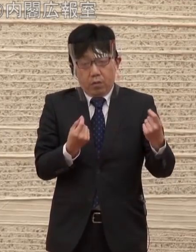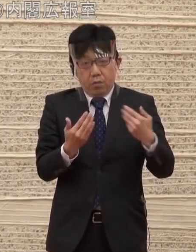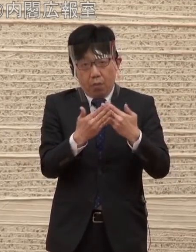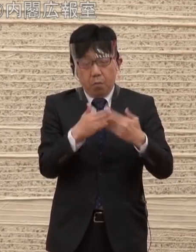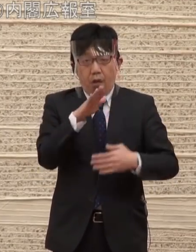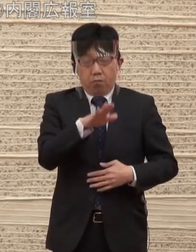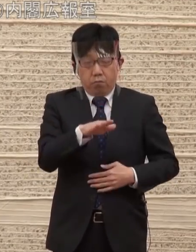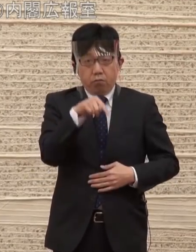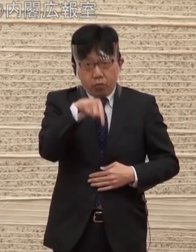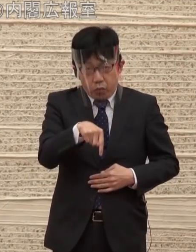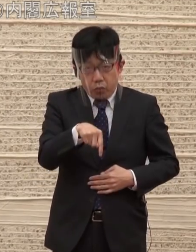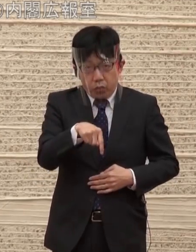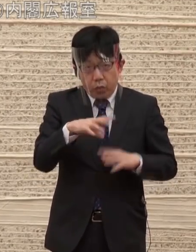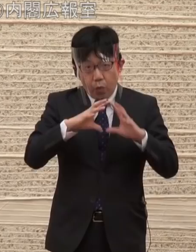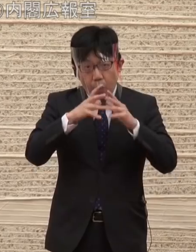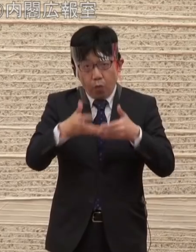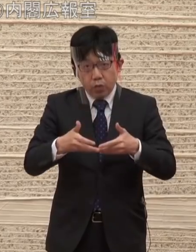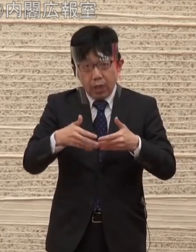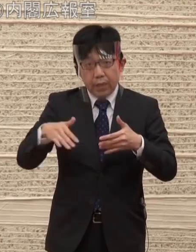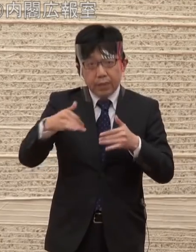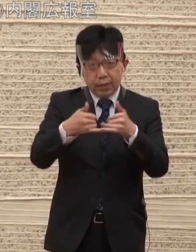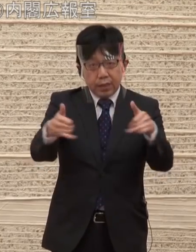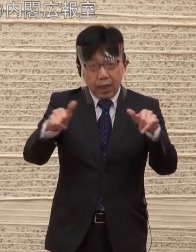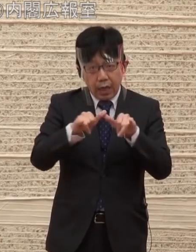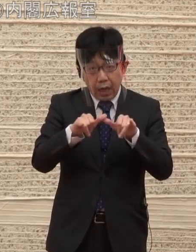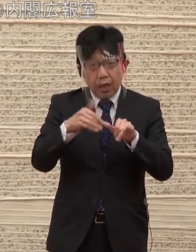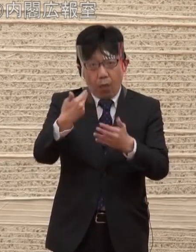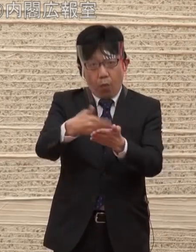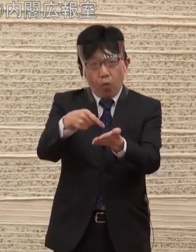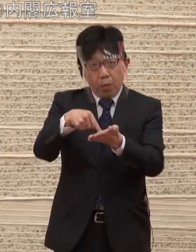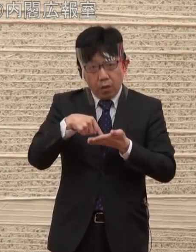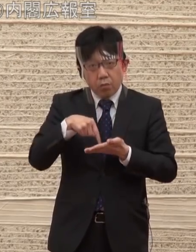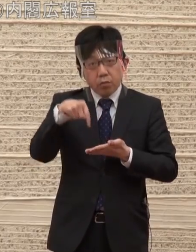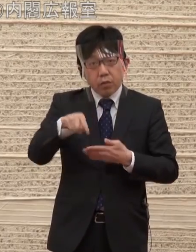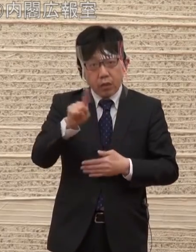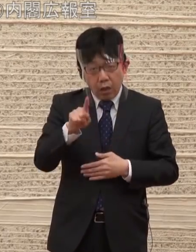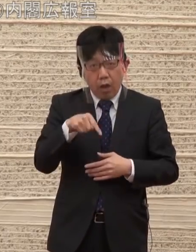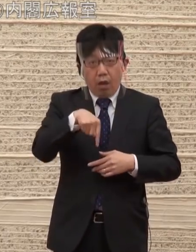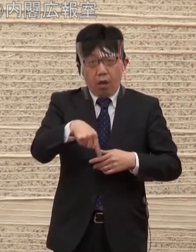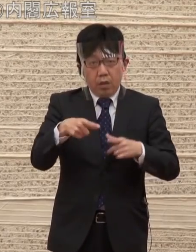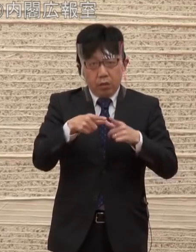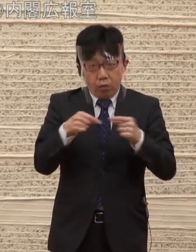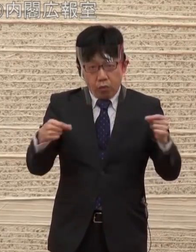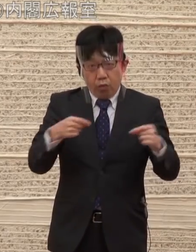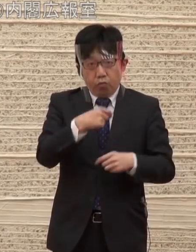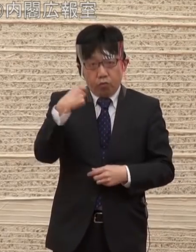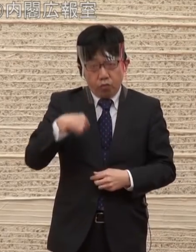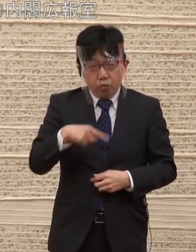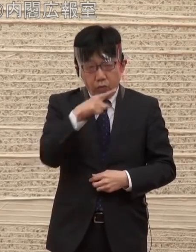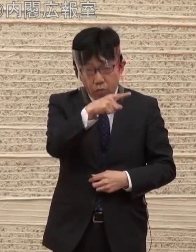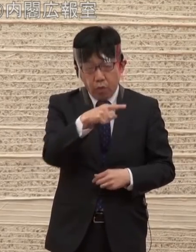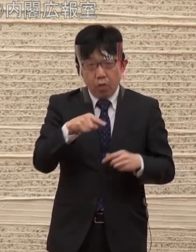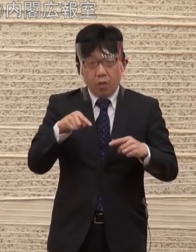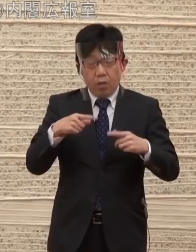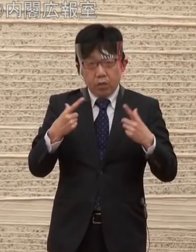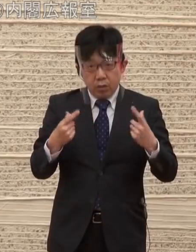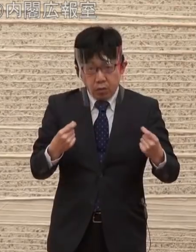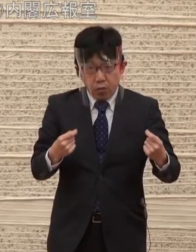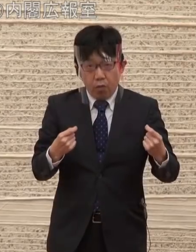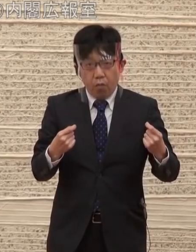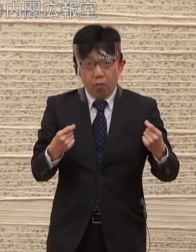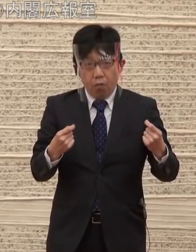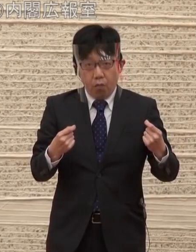国際社会がまとめているのはですね日本中国それぞれで国際社会においてですね